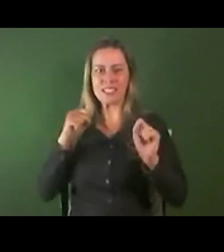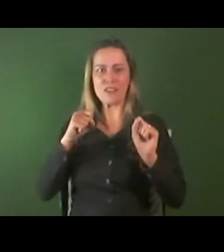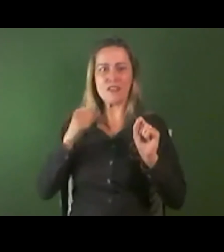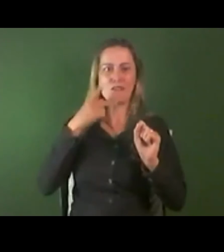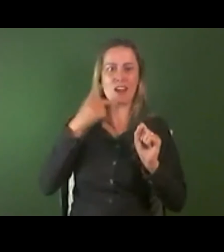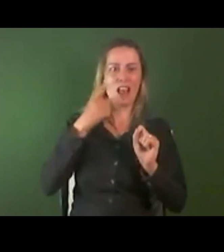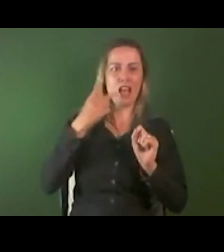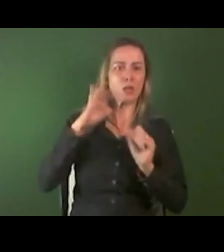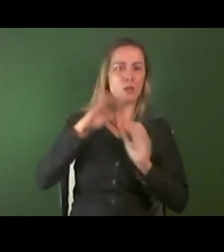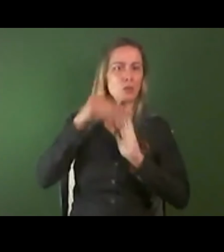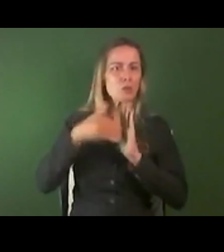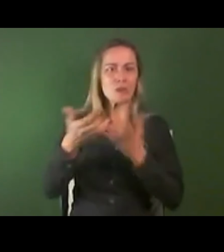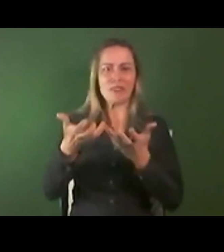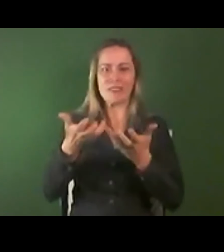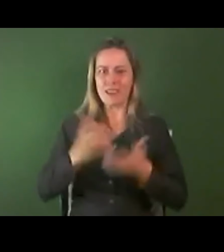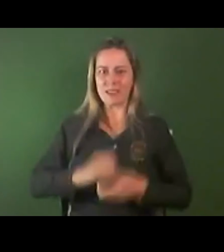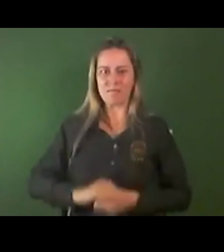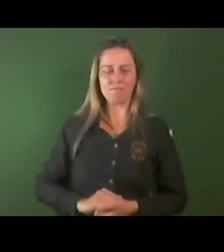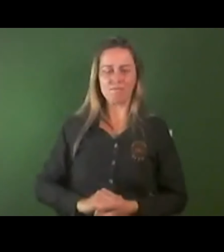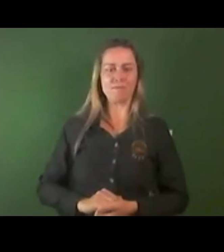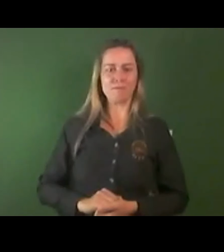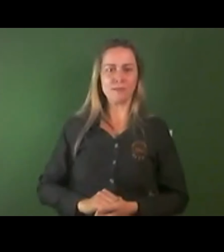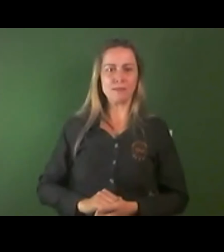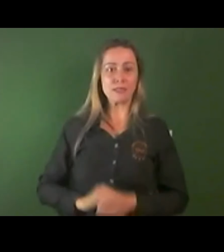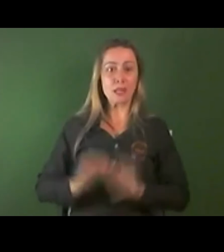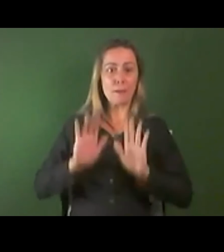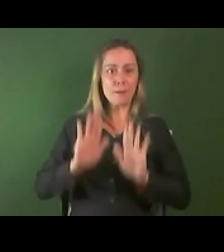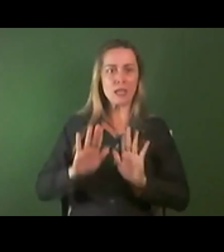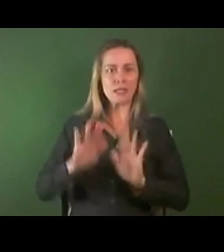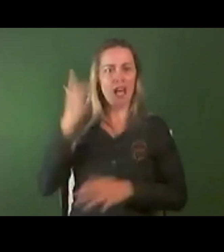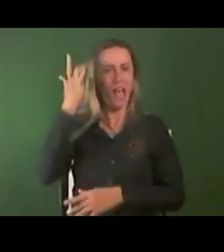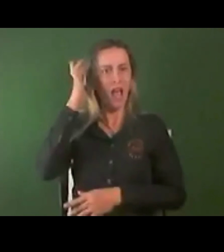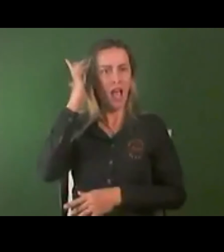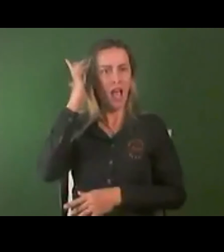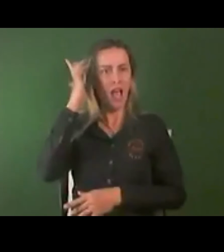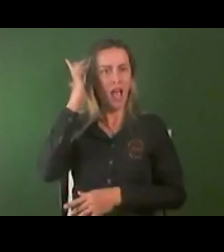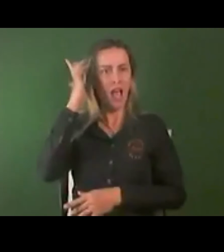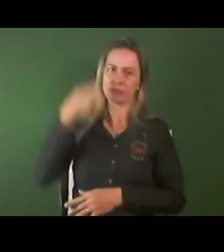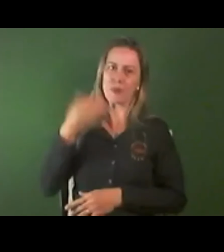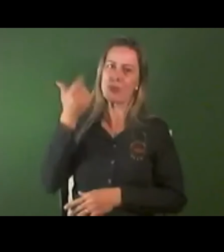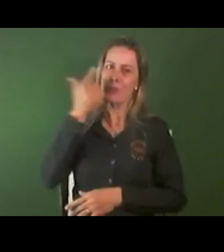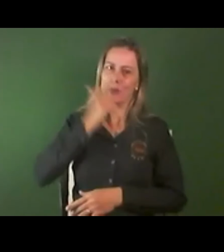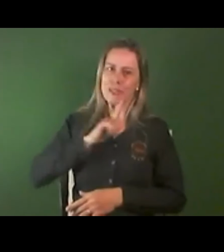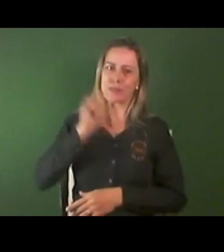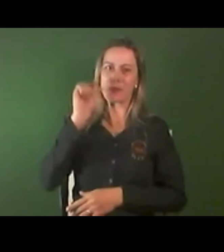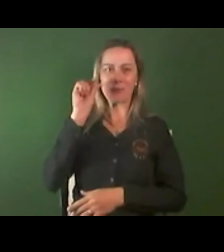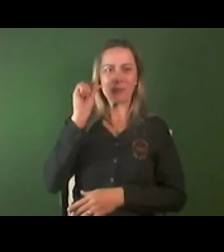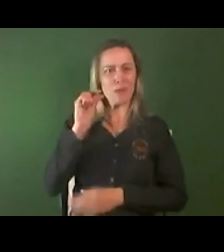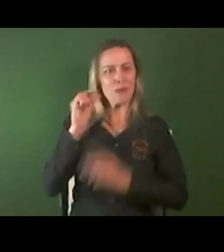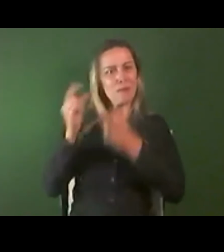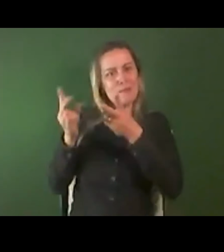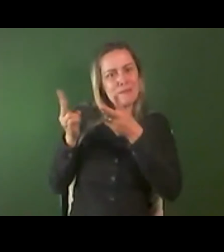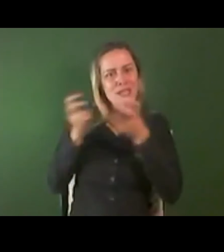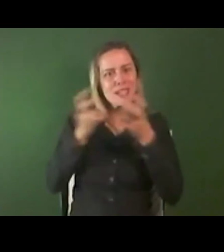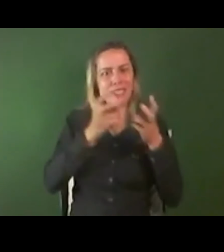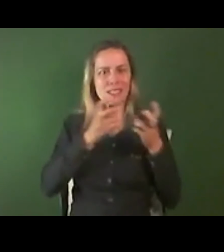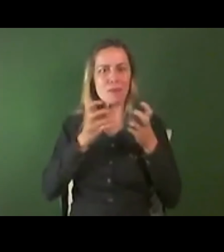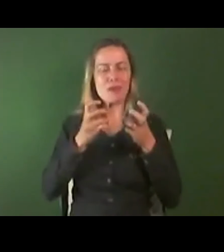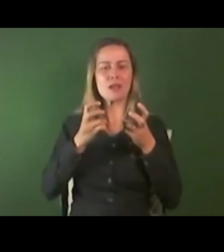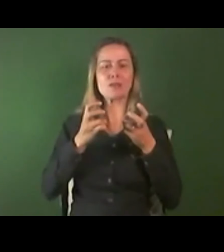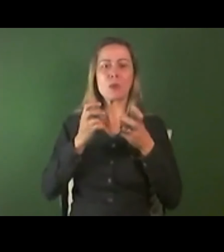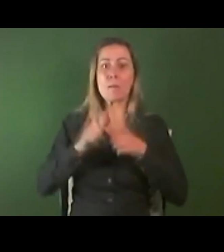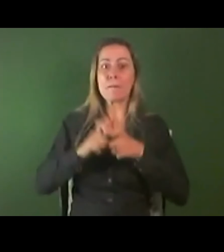que eu queria. Mas eu acho que deu um pouco para a gente pelo menos perceber e entender um pouco a dimensão